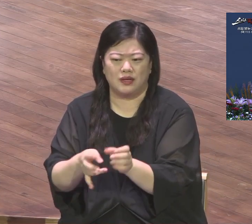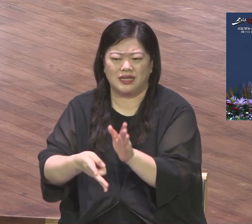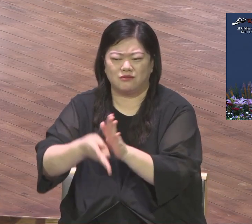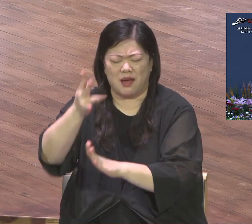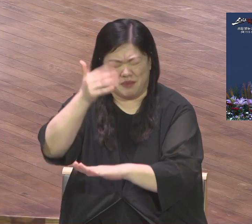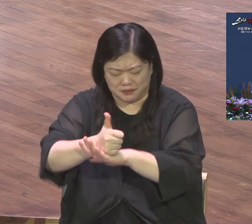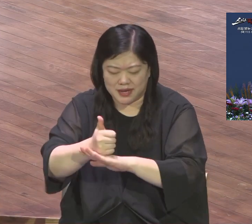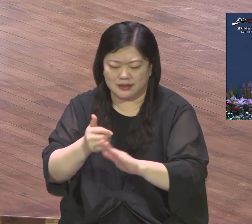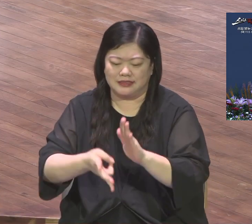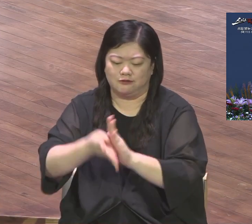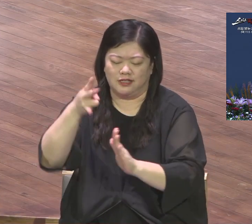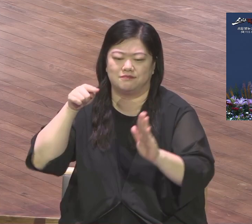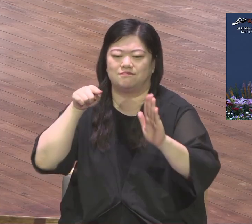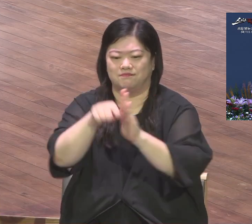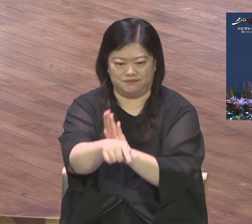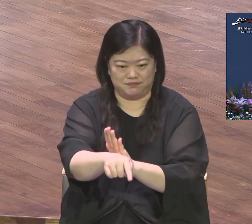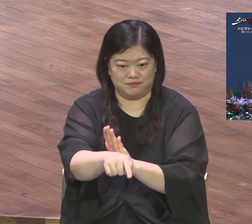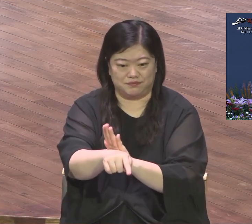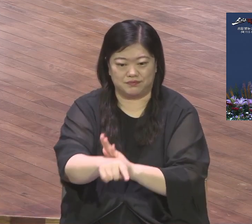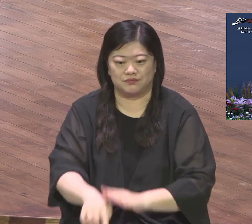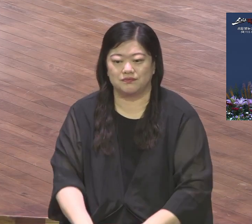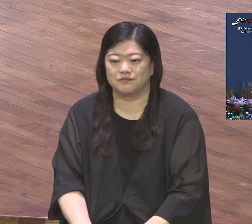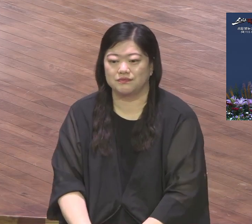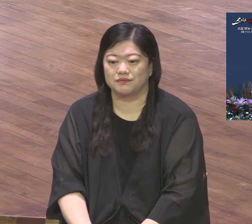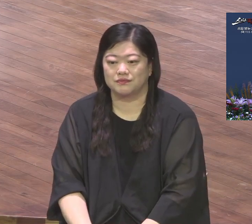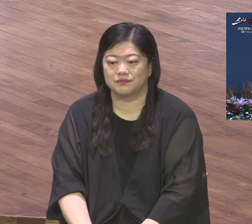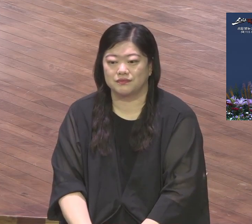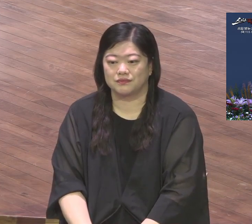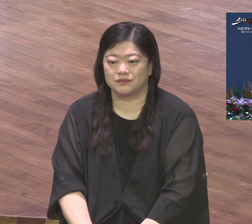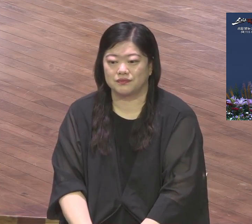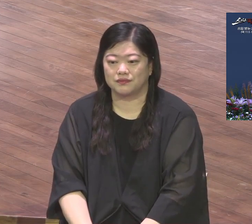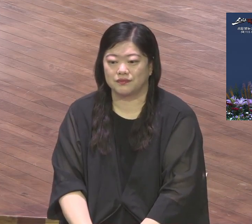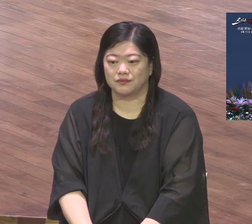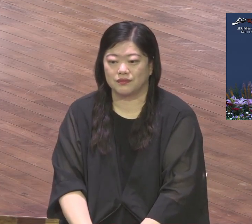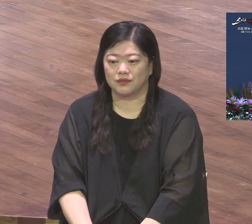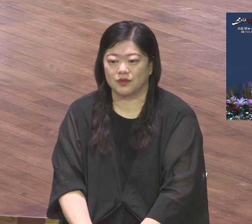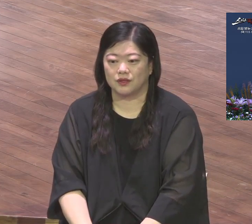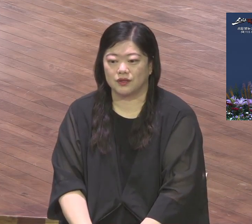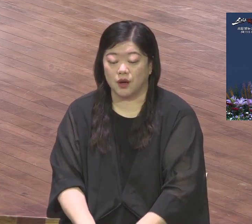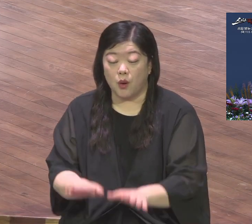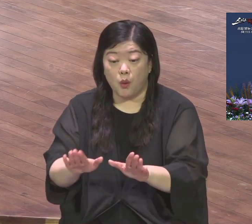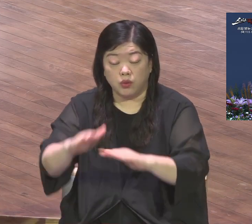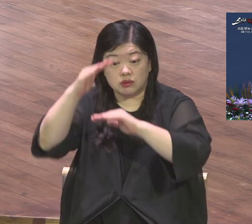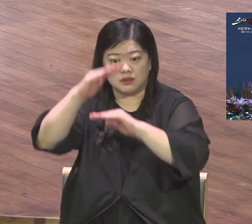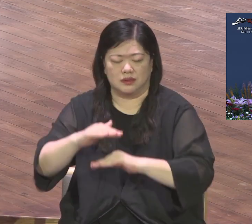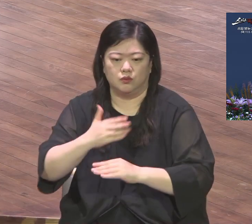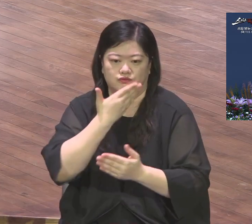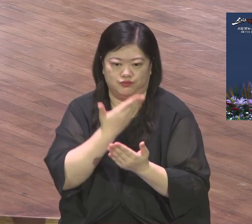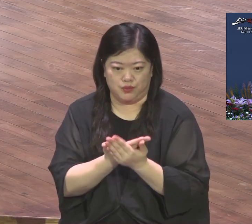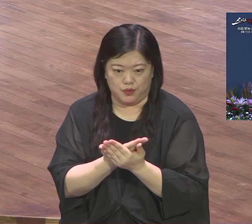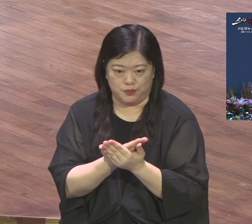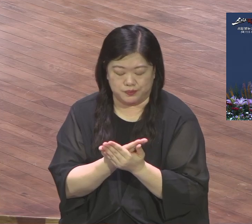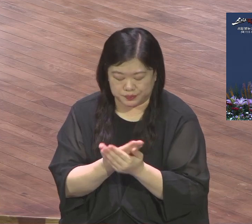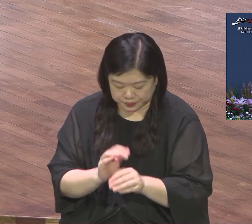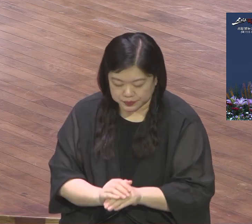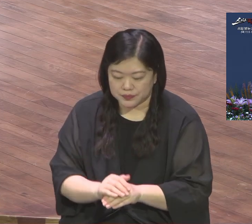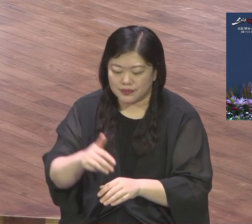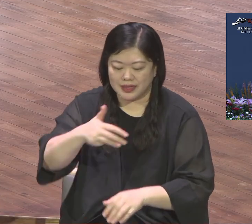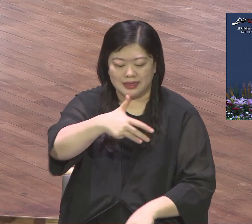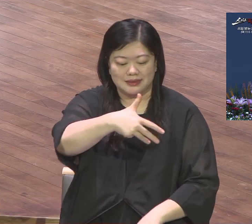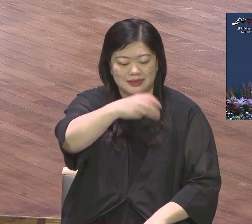길입니다. 이 구속사적인 아주 특별한 의미가 있는 본문이에요. 창세기